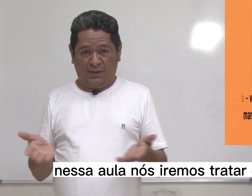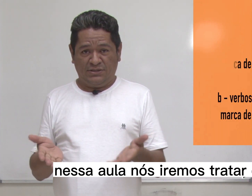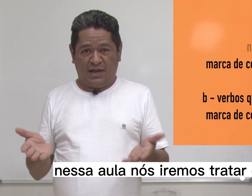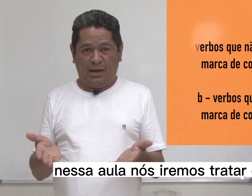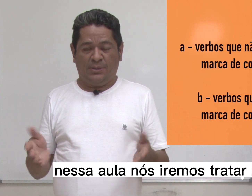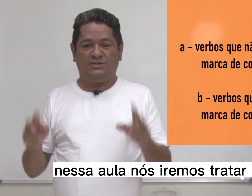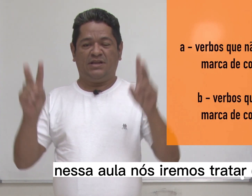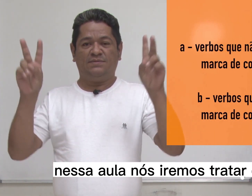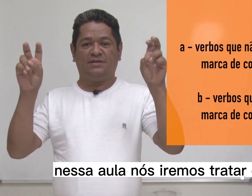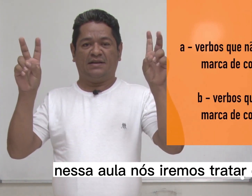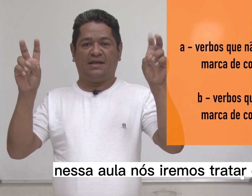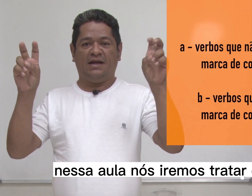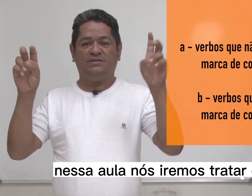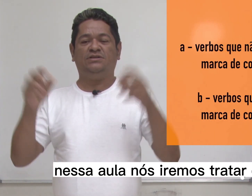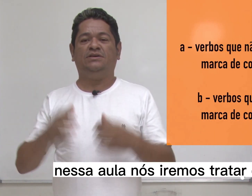Nesta aula nós iremos tratar de